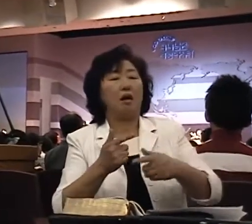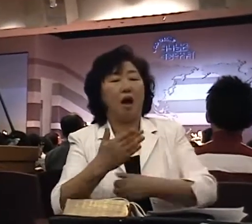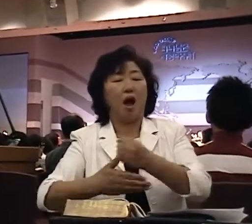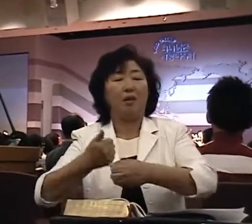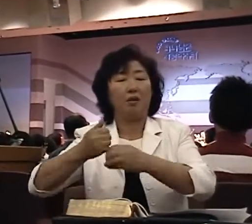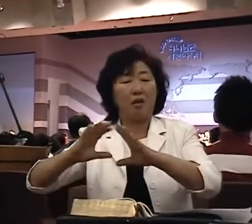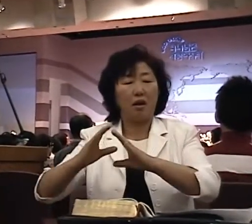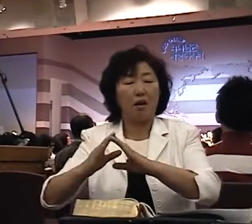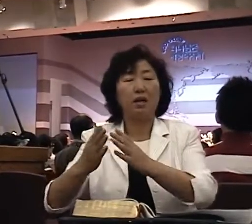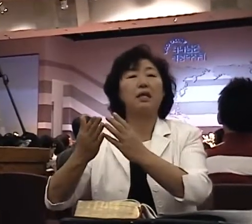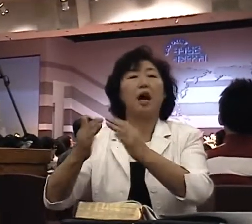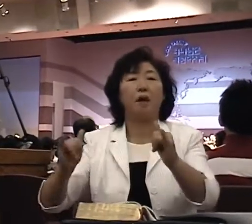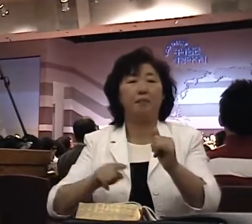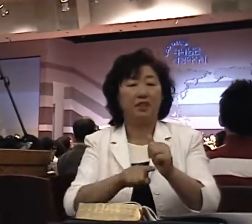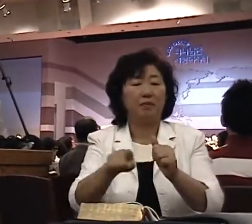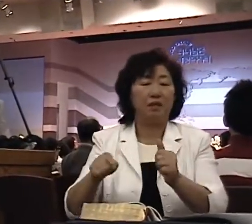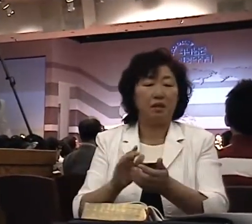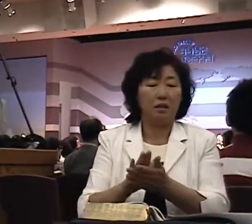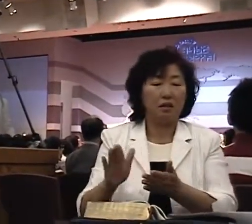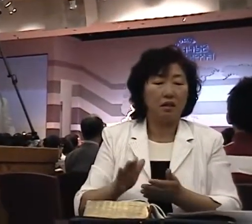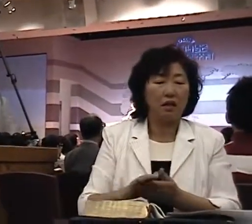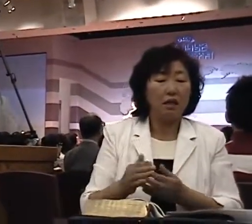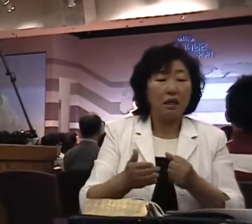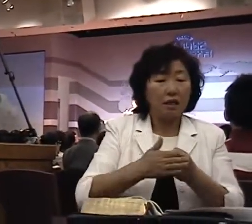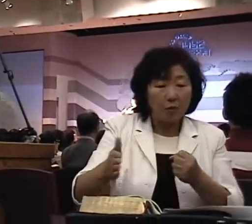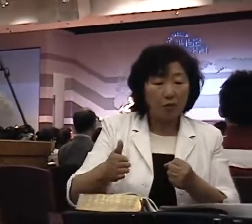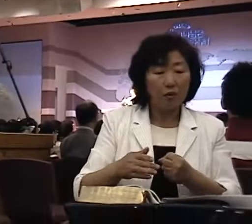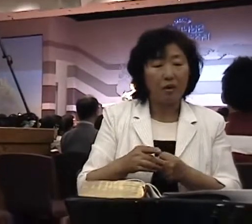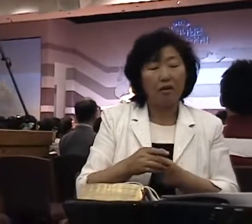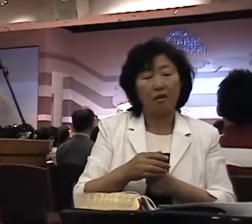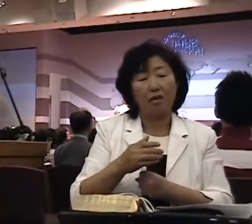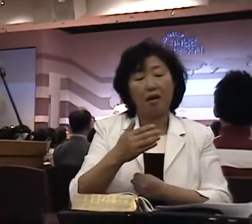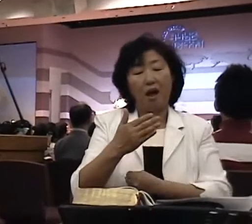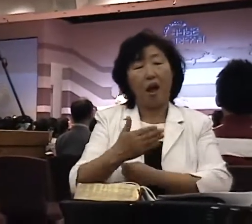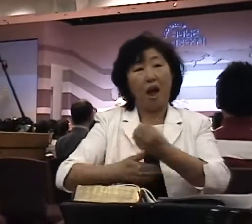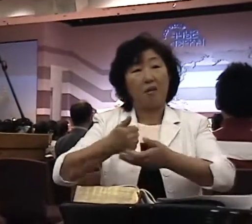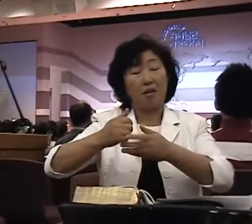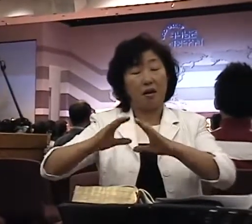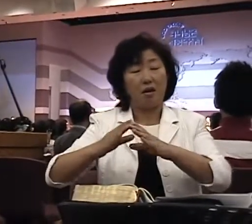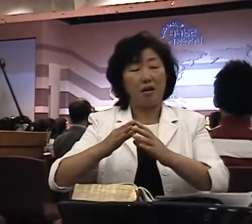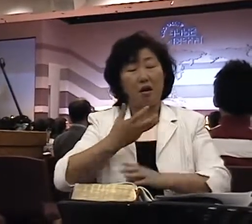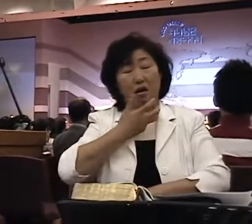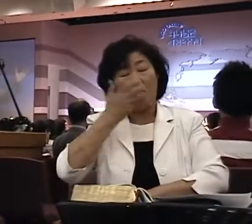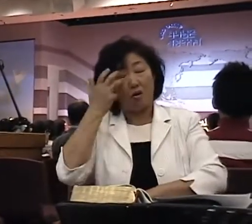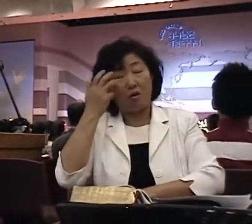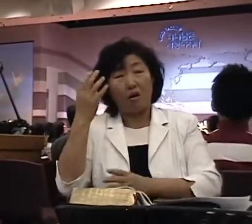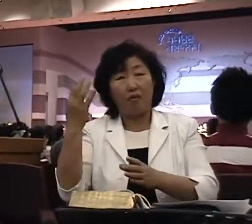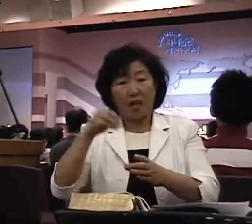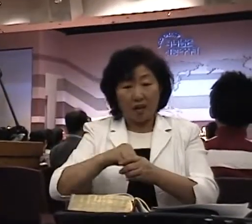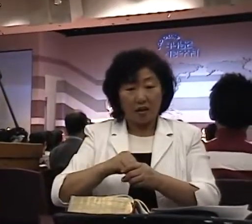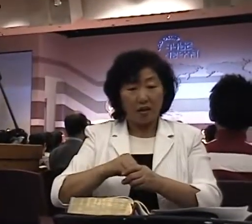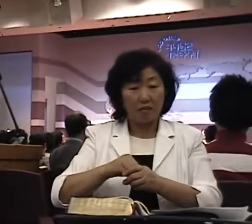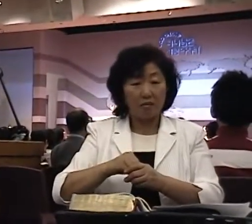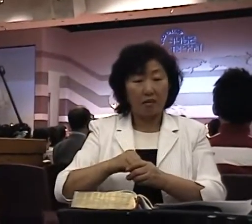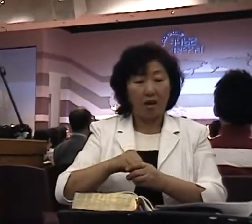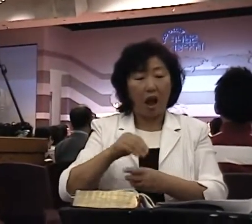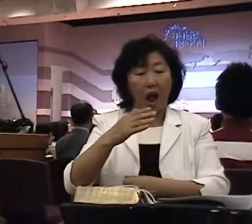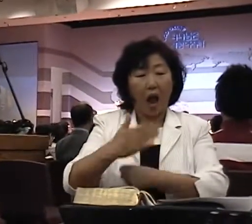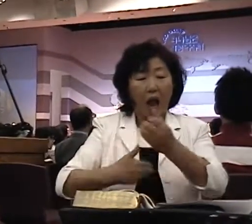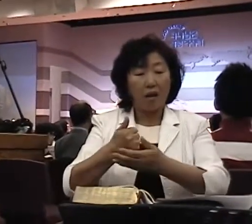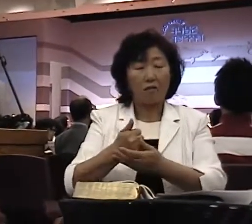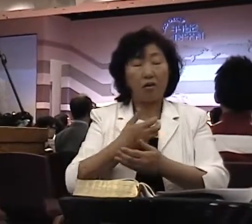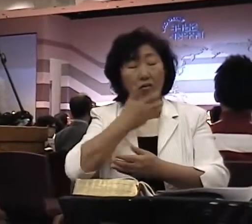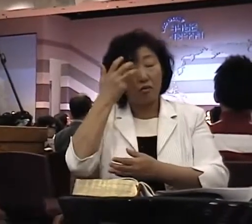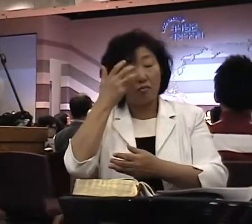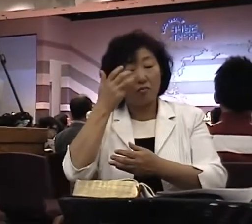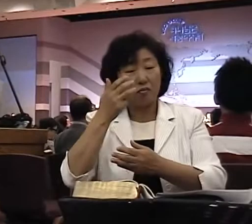나라는 하나님의 사람들입니다. 그래서 하나님의 나라에 대한 꿈이 담겨져 있는 The Beginning, 하나님의 꿈의 시작이